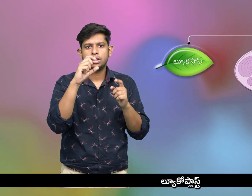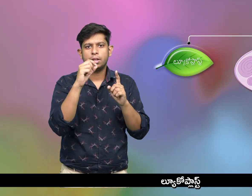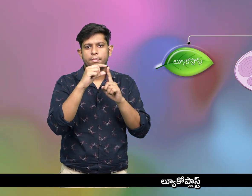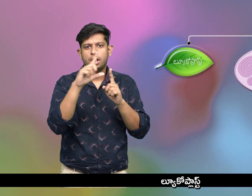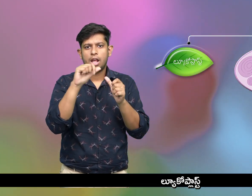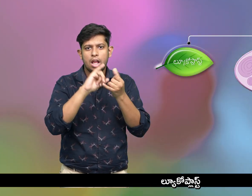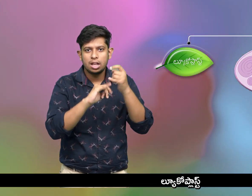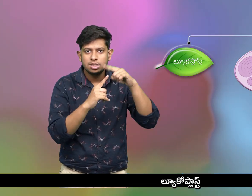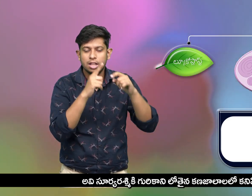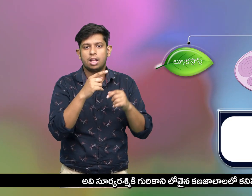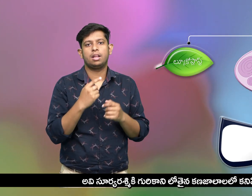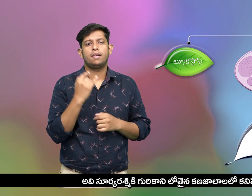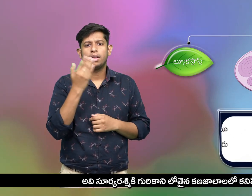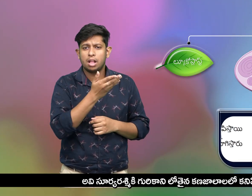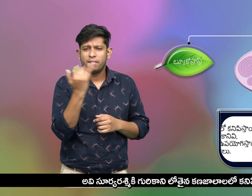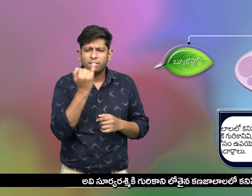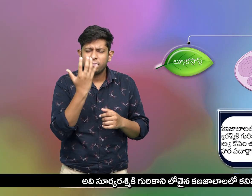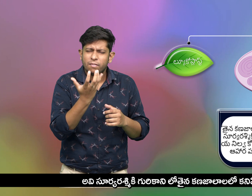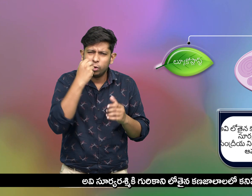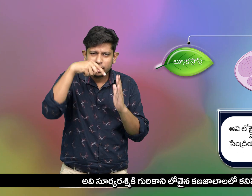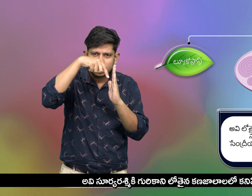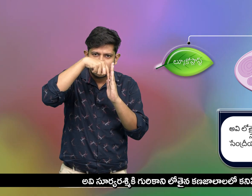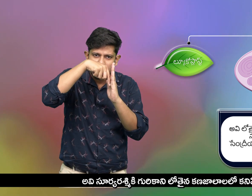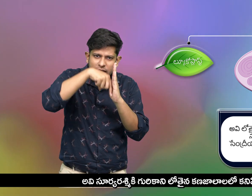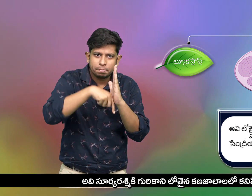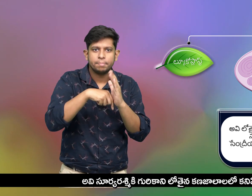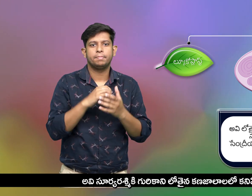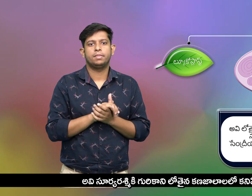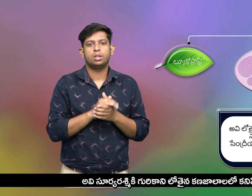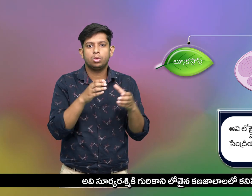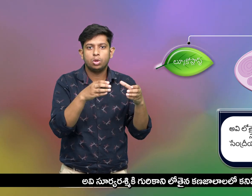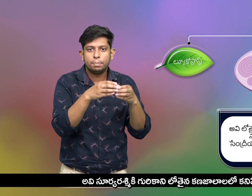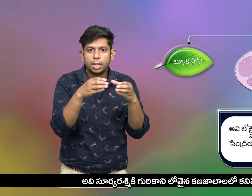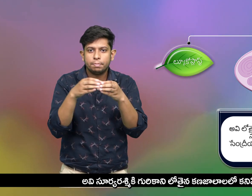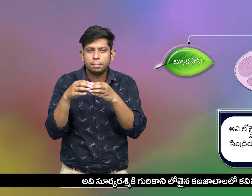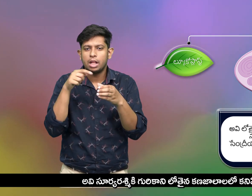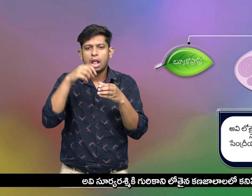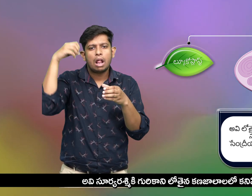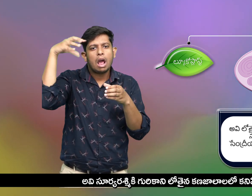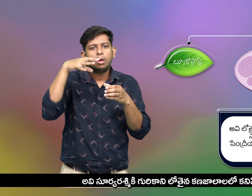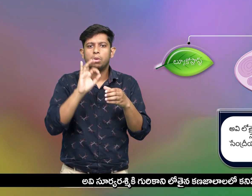ల్యూకోప్లాస్ట్, అవి సూర్యరశ్మికి గురికాని లోతైన కణజాలాలలో కనిపిస్తాయి.